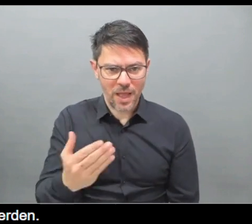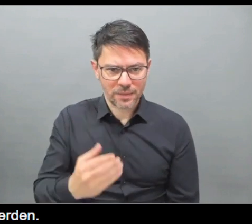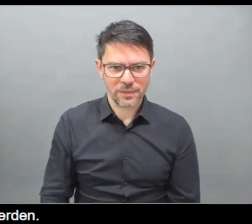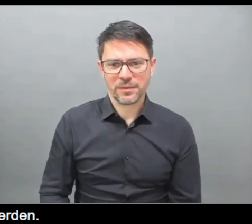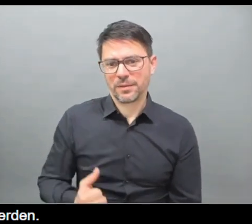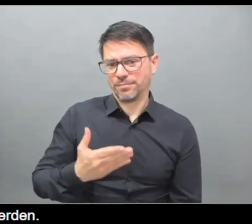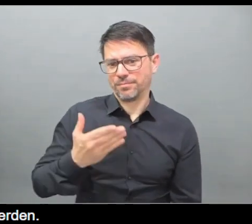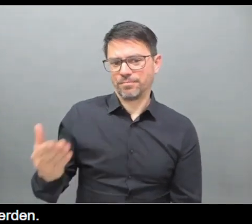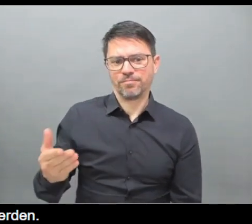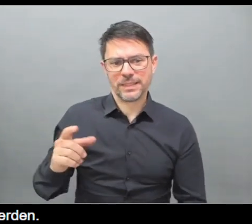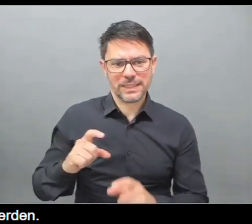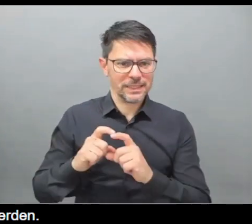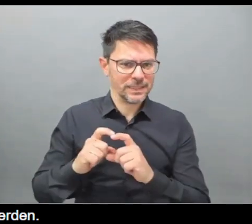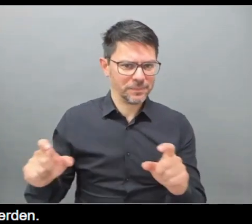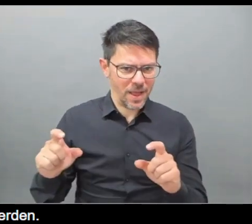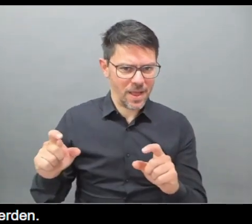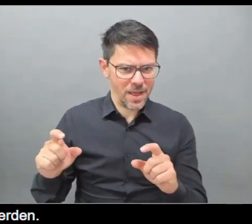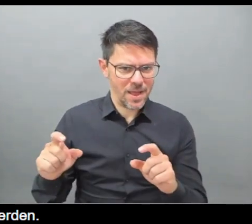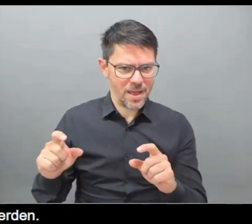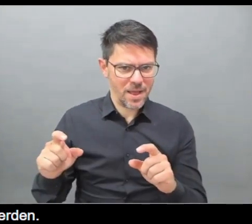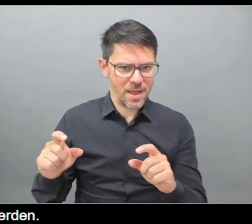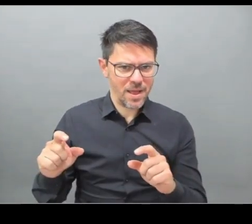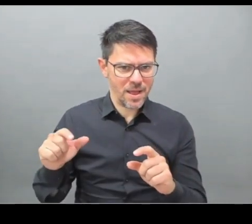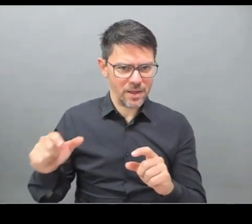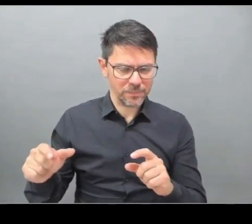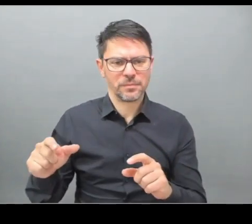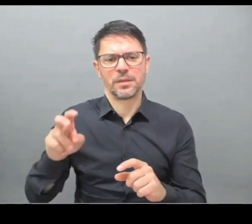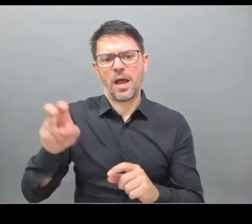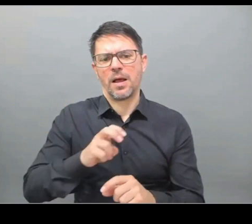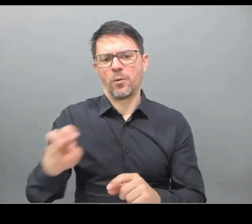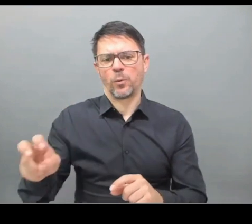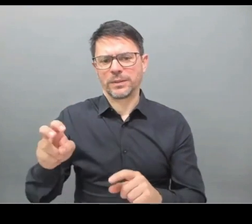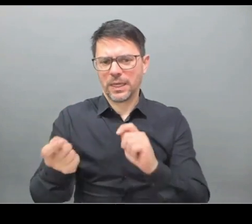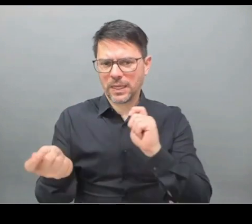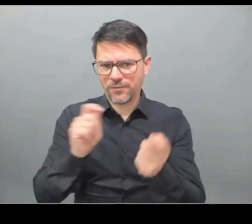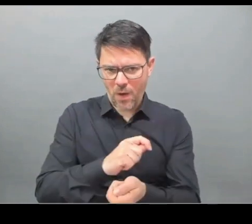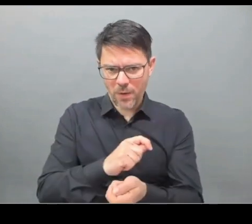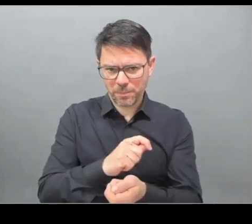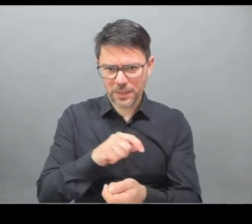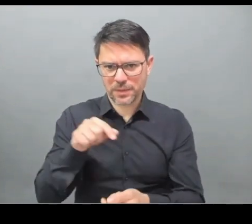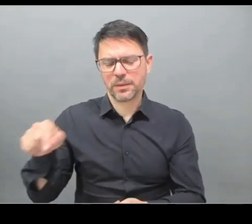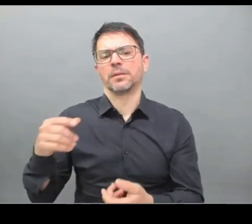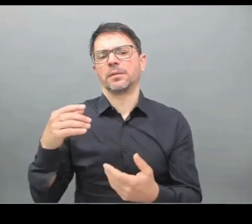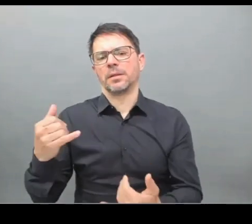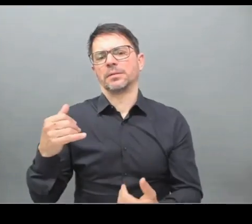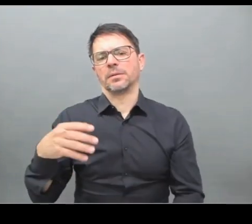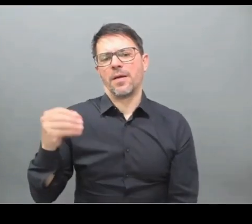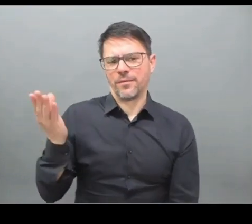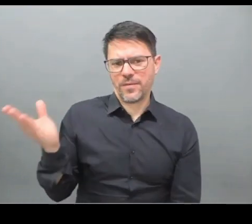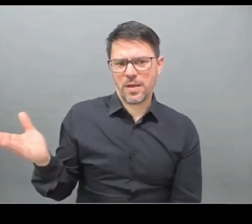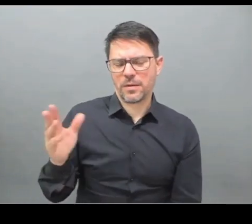von Herrn Ministerpräsidenten Söder und dem Ministerrat über dieses wichtige Thema zu reden. Sie wissen, eine